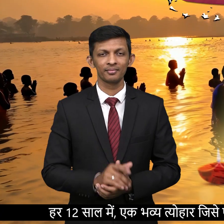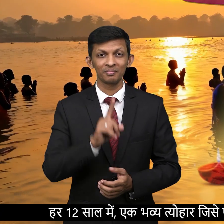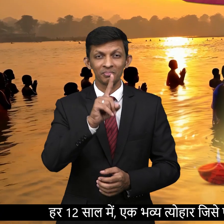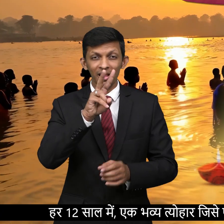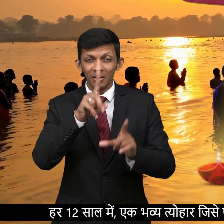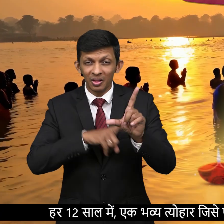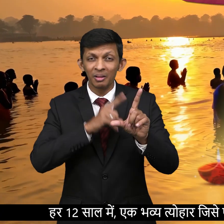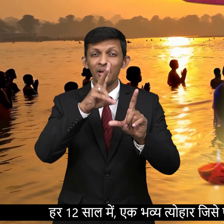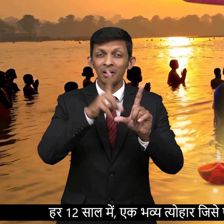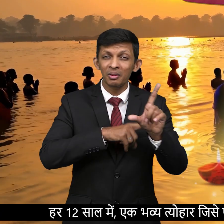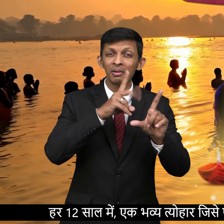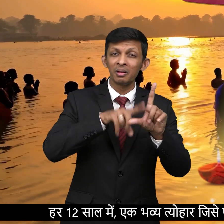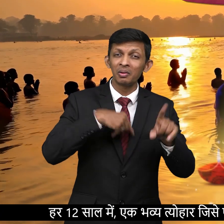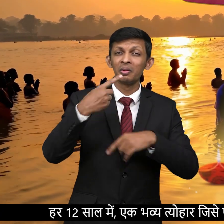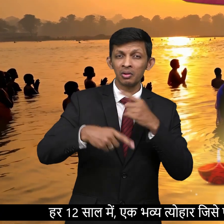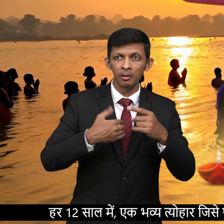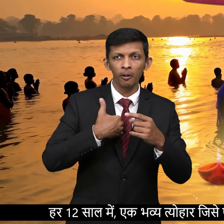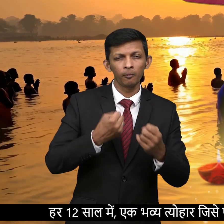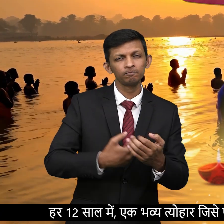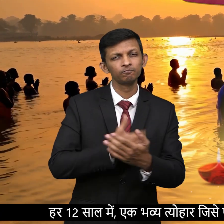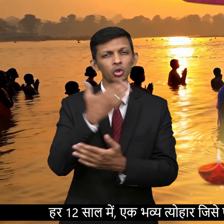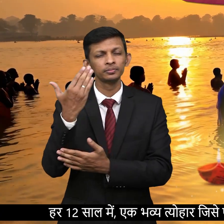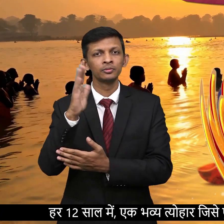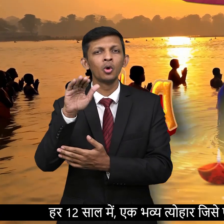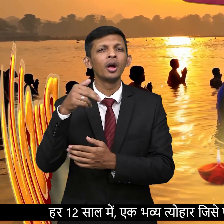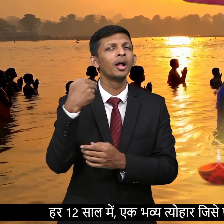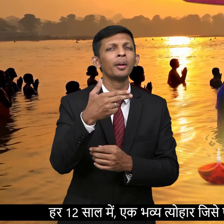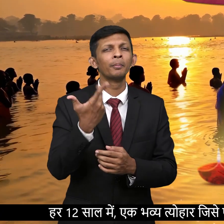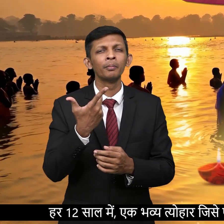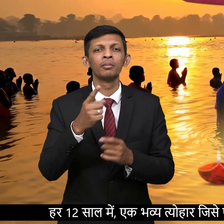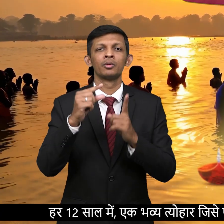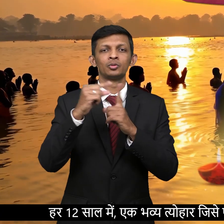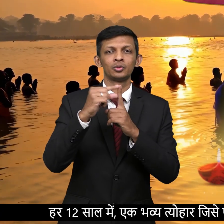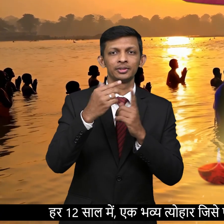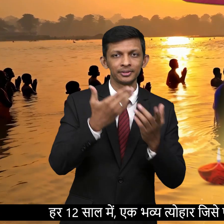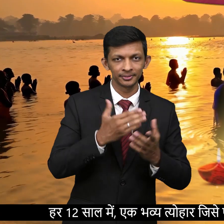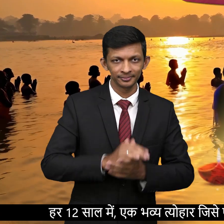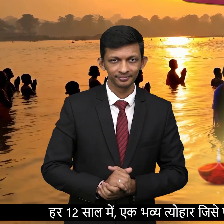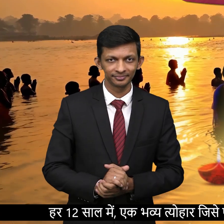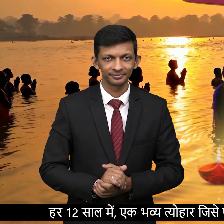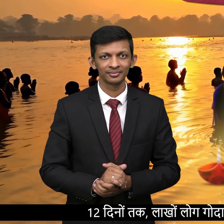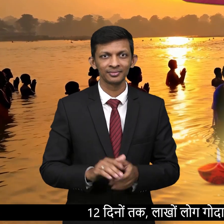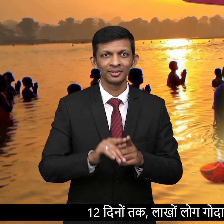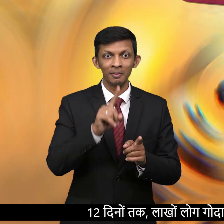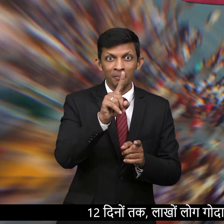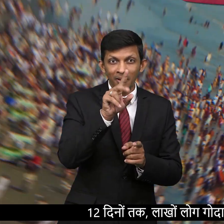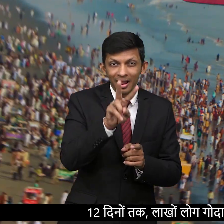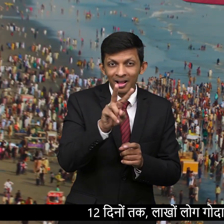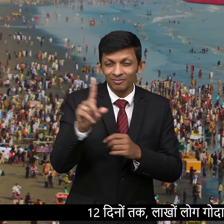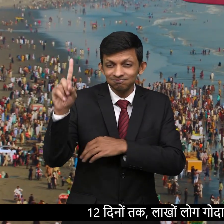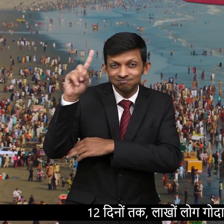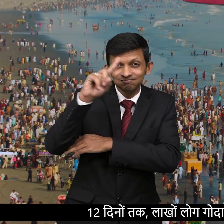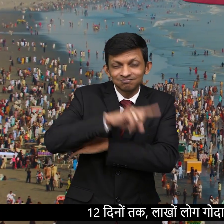हर 12 साल में एक भव्य त्योहार, जिसे पुष्कर मेला कहते हैं, आयोजित किया जाता है। 12 दिनों